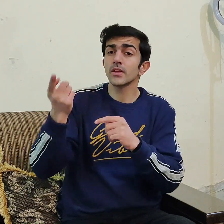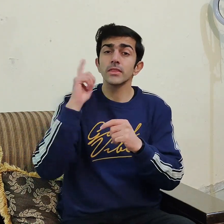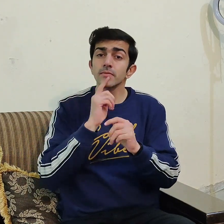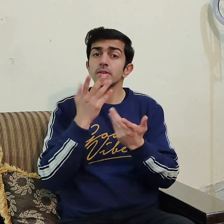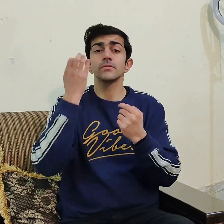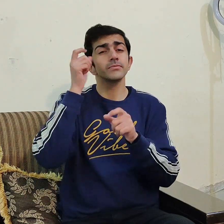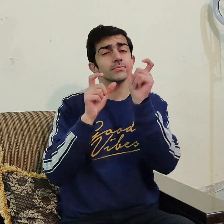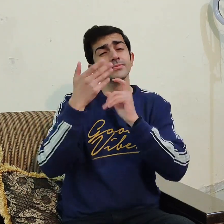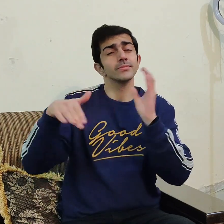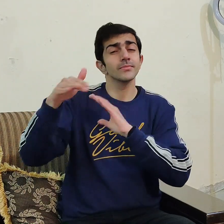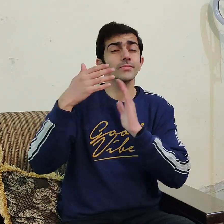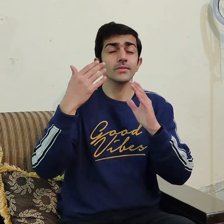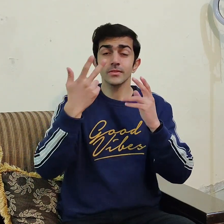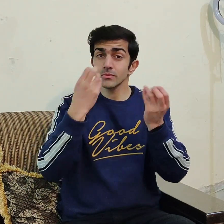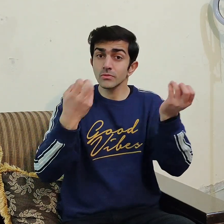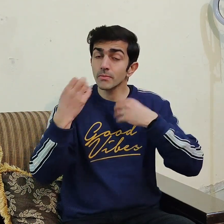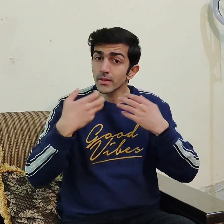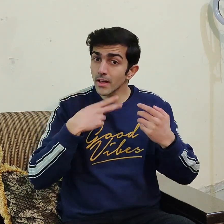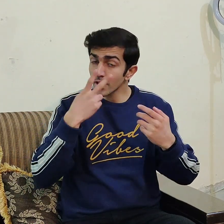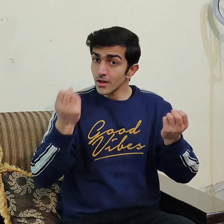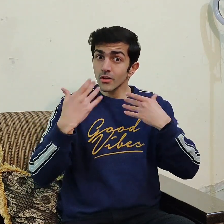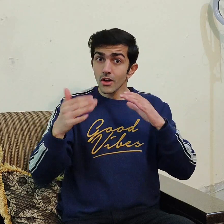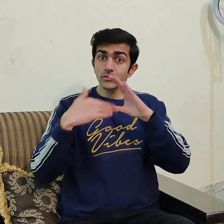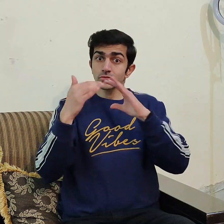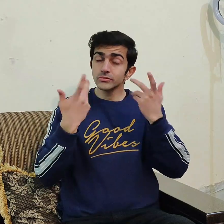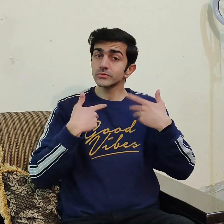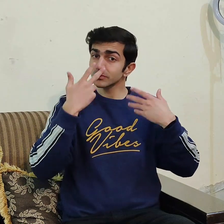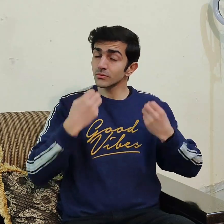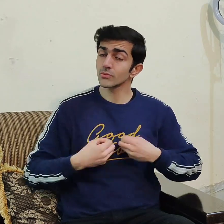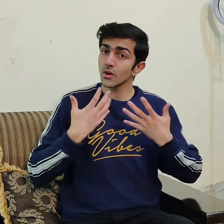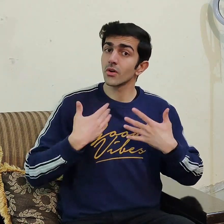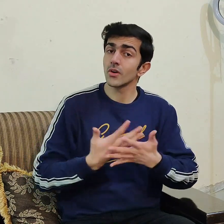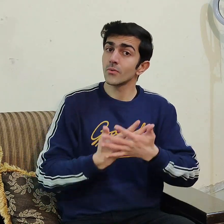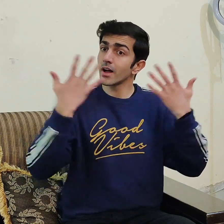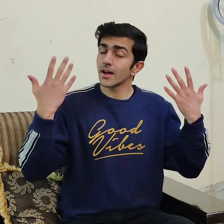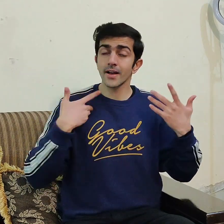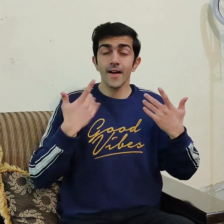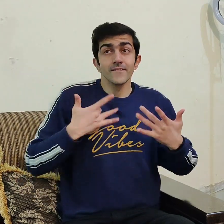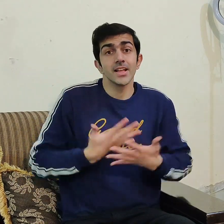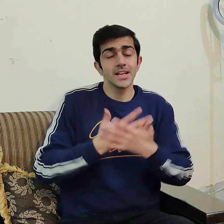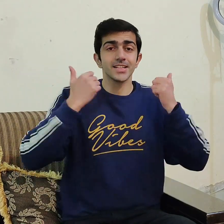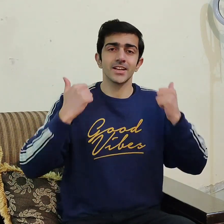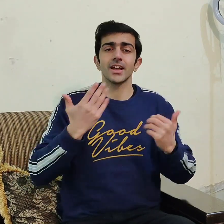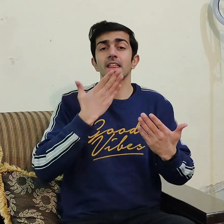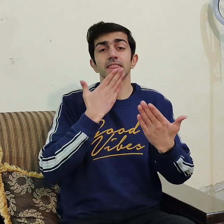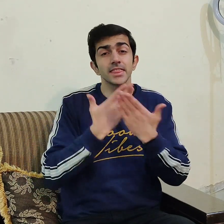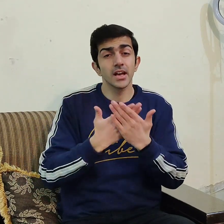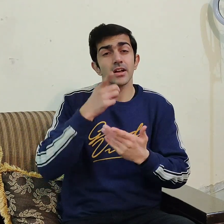में आंटी खाला, इन सब ने मुझे दवाएं दी और मुझे बड़ी खुशी हो रही है कि आप सब ने मुझे